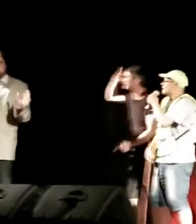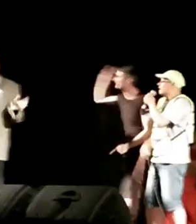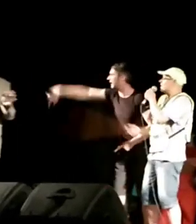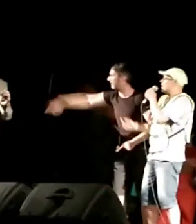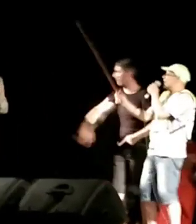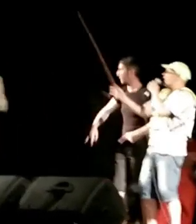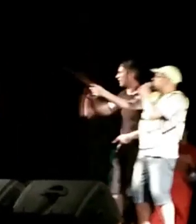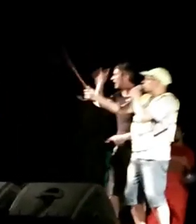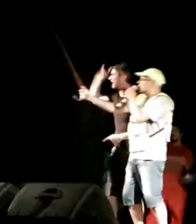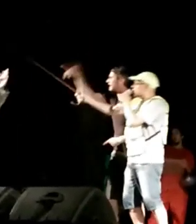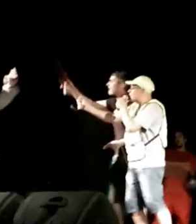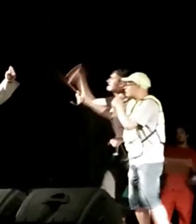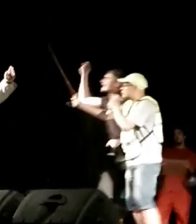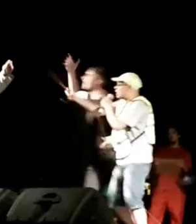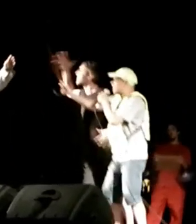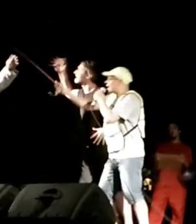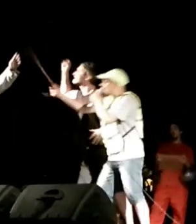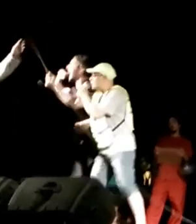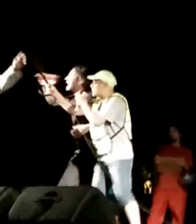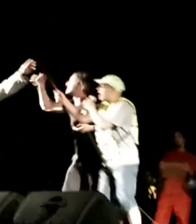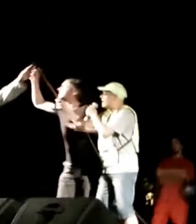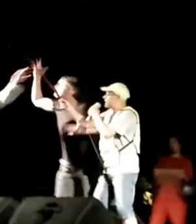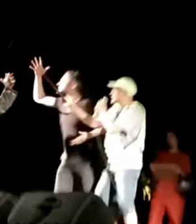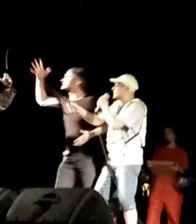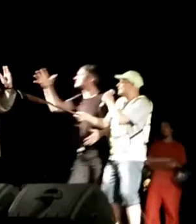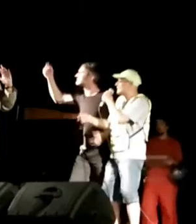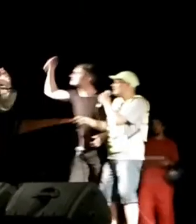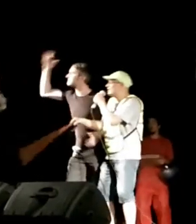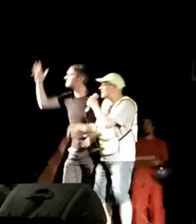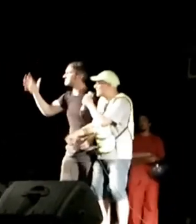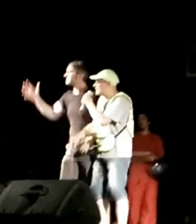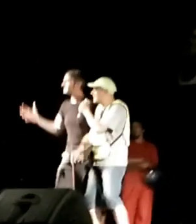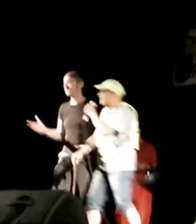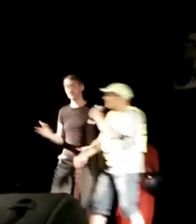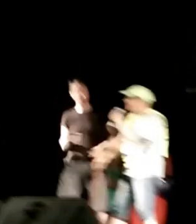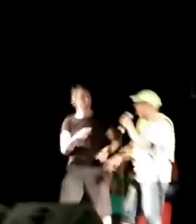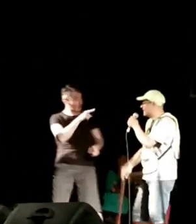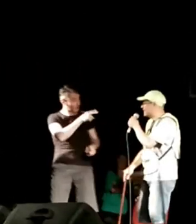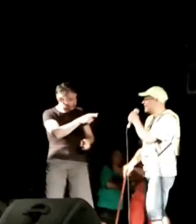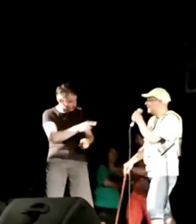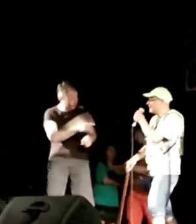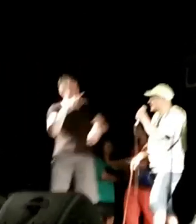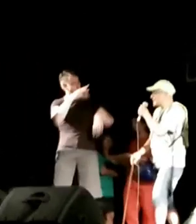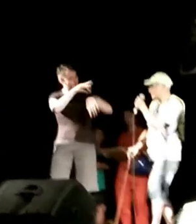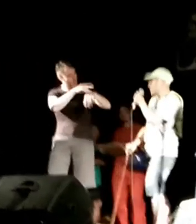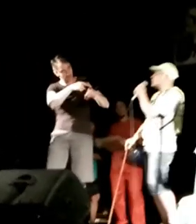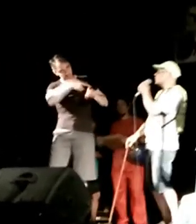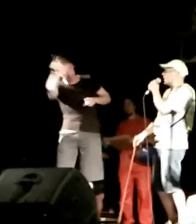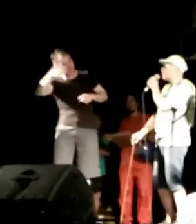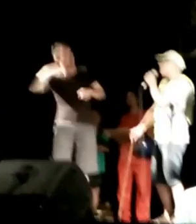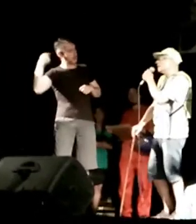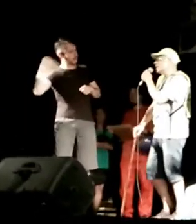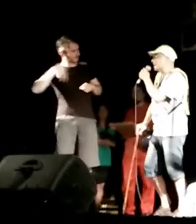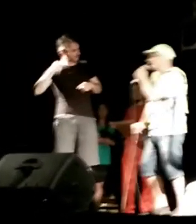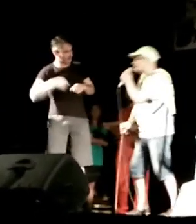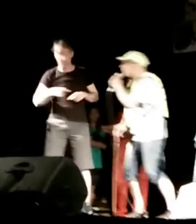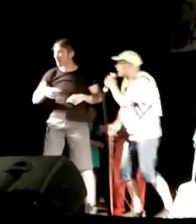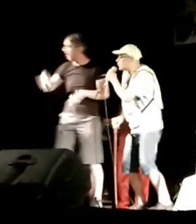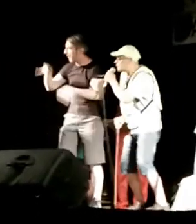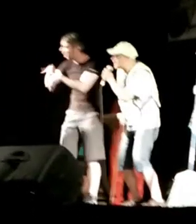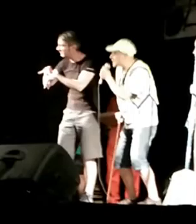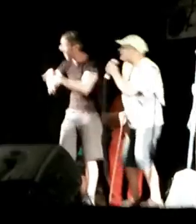mútua, hauria de... Tenia que fotre amb el bastó al cap, home! Contracti vostè una mútua i tindrà una pensió regularitzada... La mútua diu,